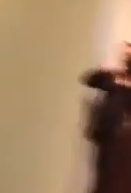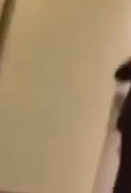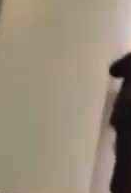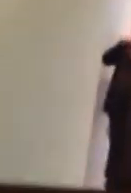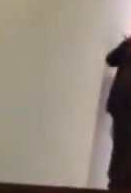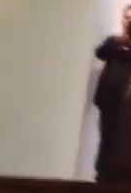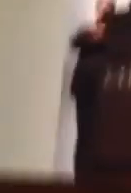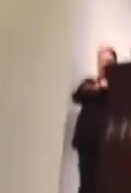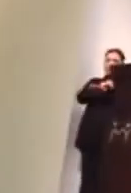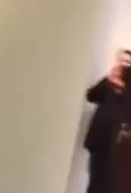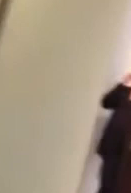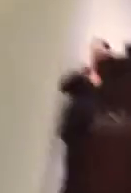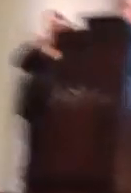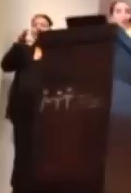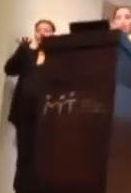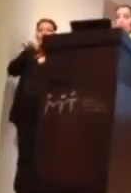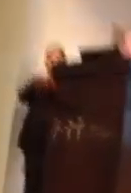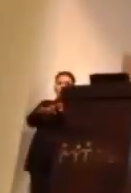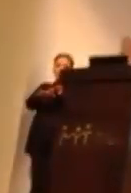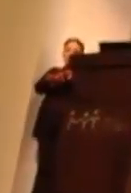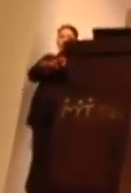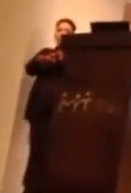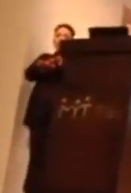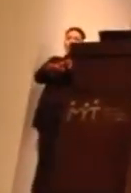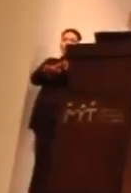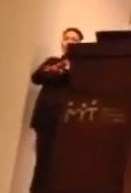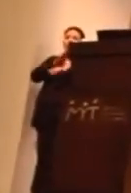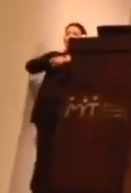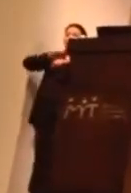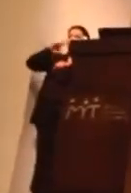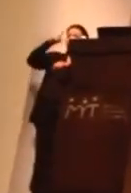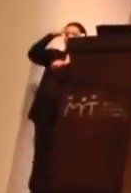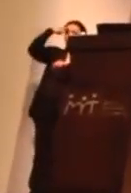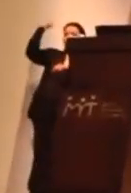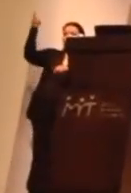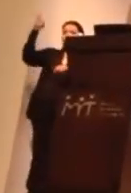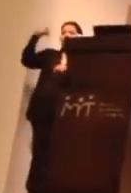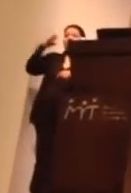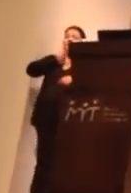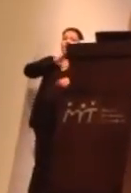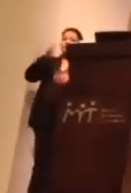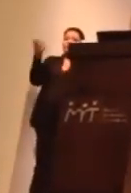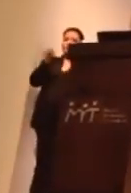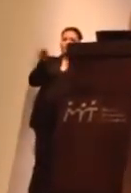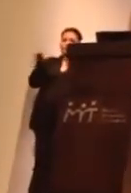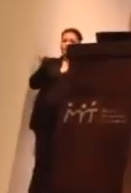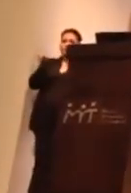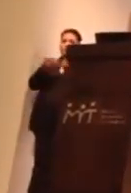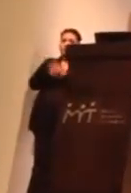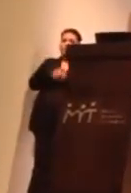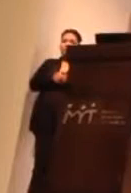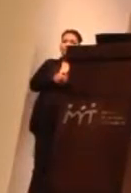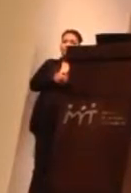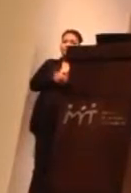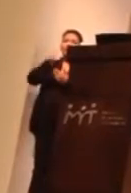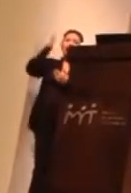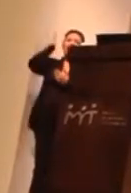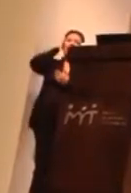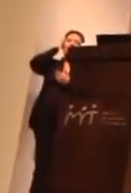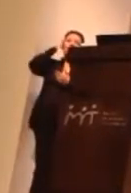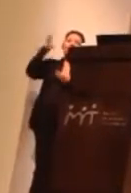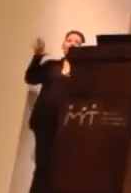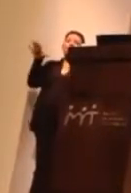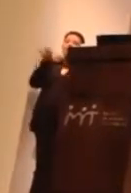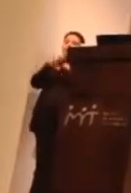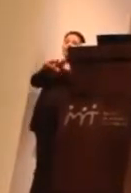hábitos? Esto es lo más fácil que puedes hacer. El cerebro empieza a cambiar a partir